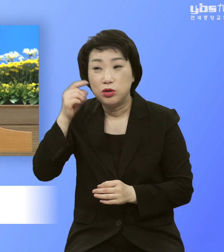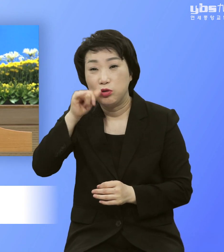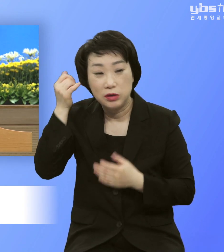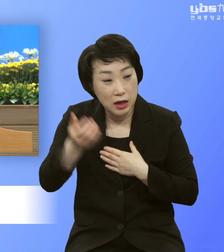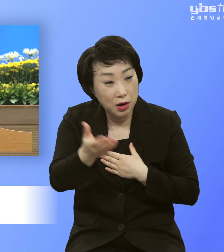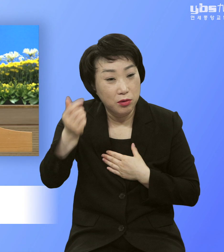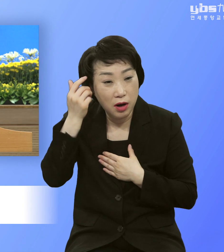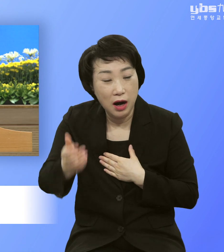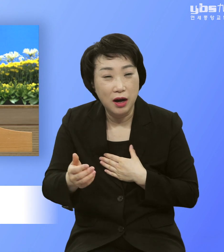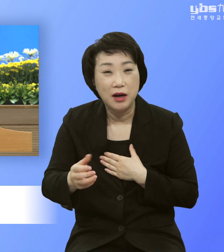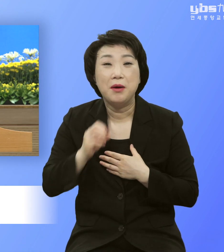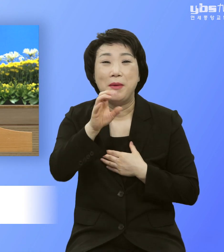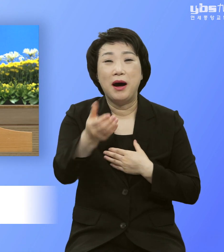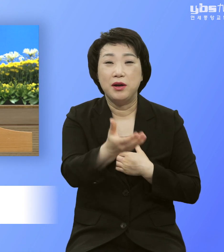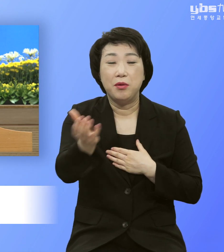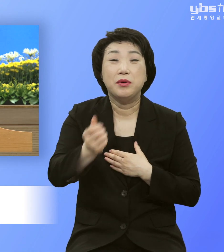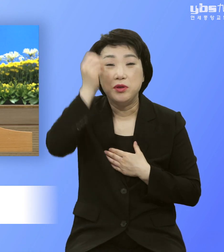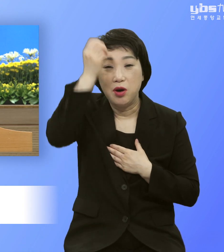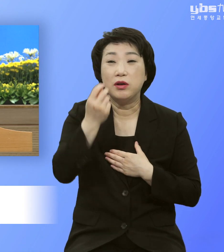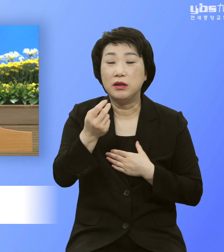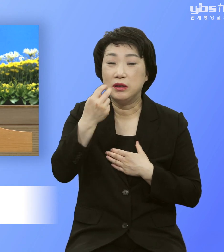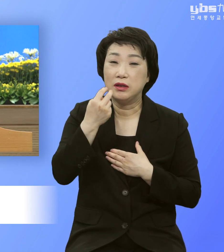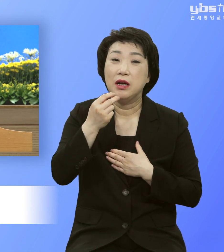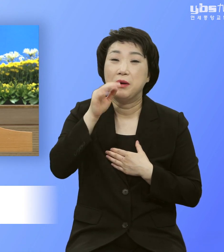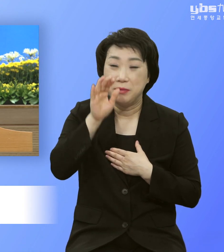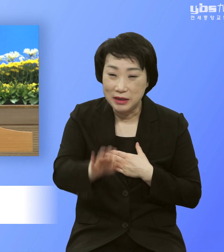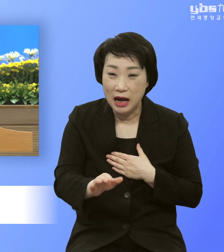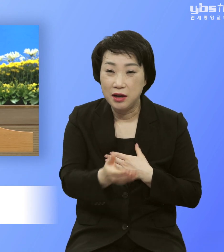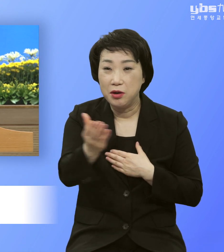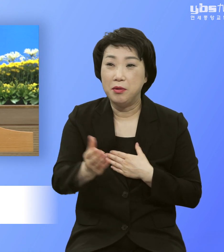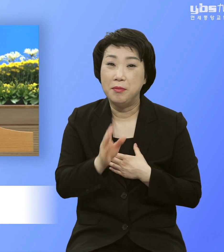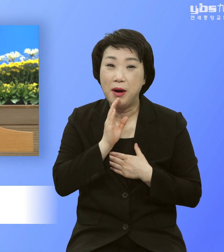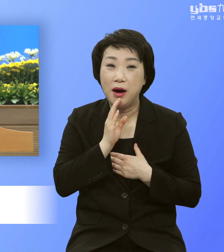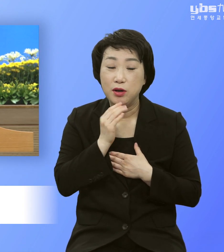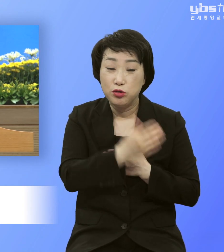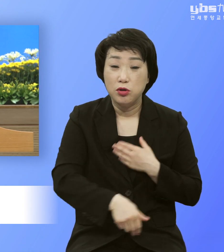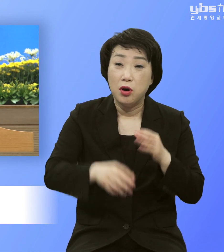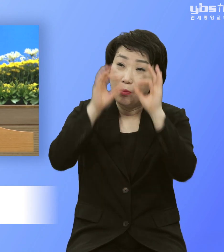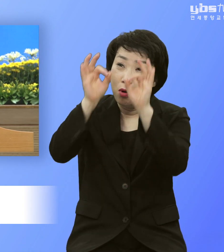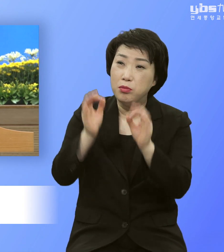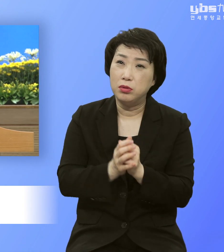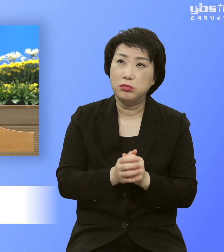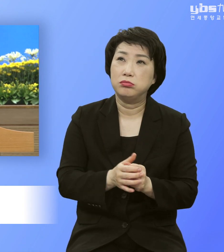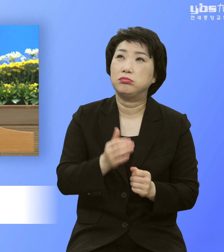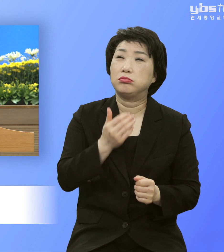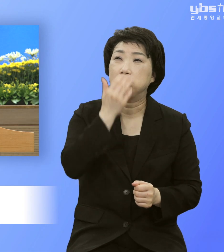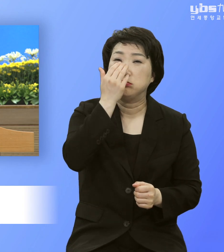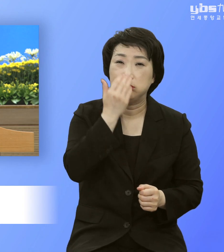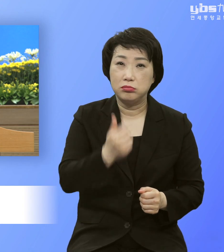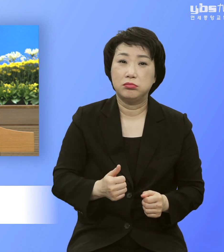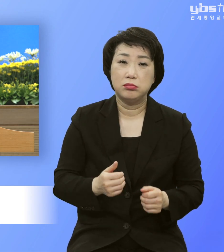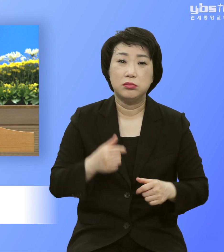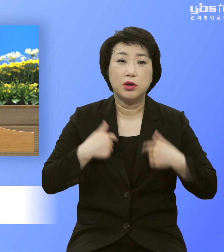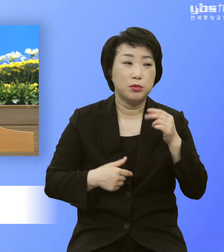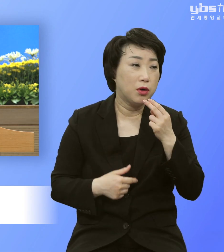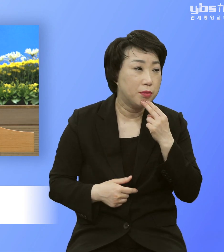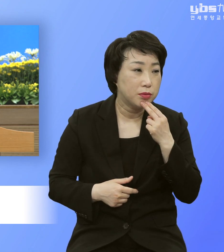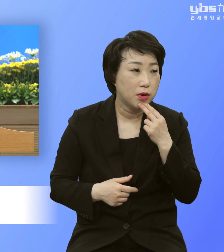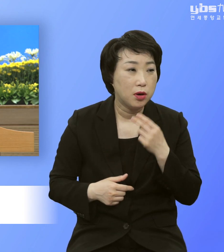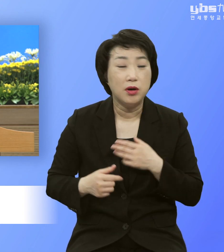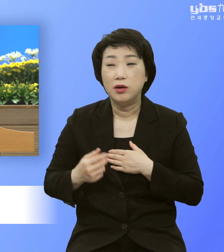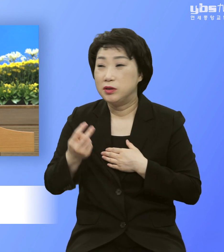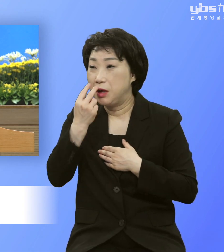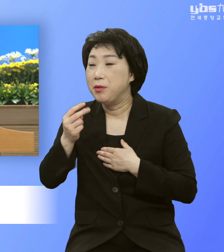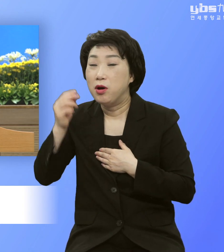말씀을 영으로 들어야 내가 생명이 되는데 육으로 듣는다 이 말이에요. 이 사람과 무슨 얘기가